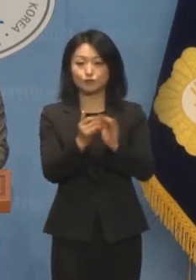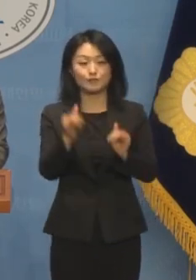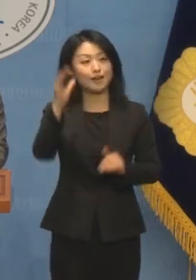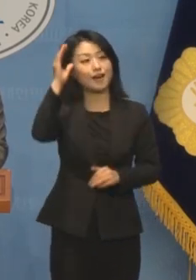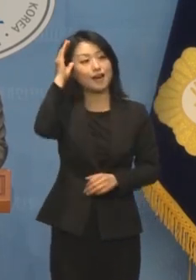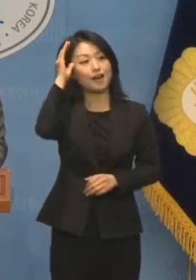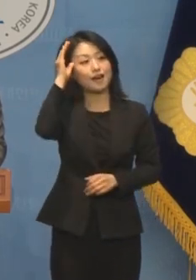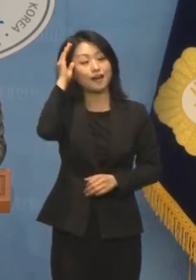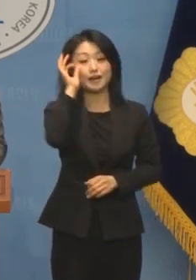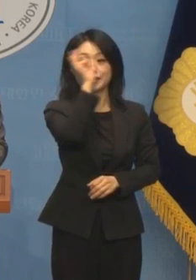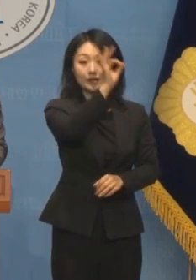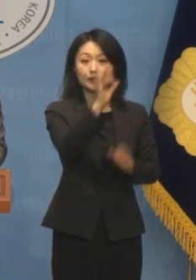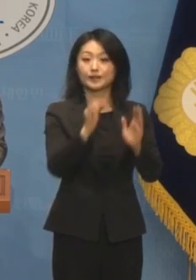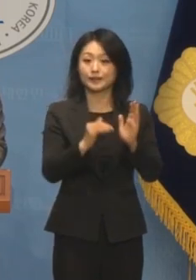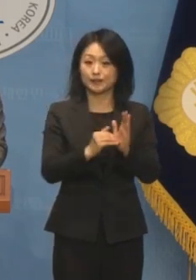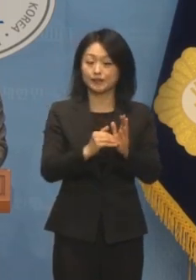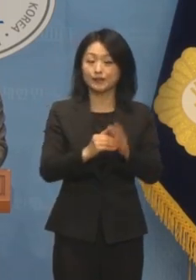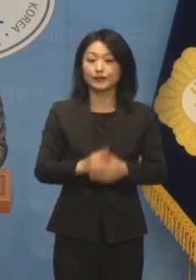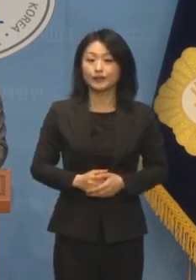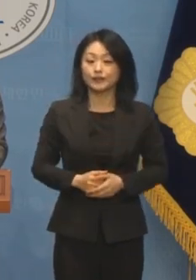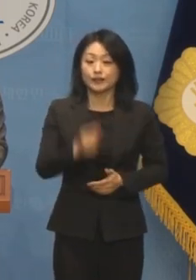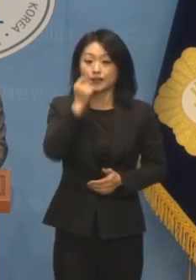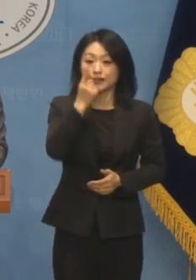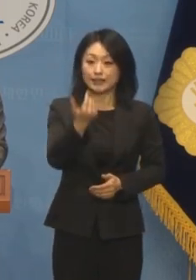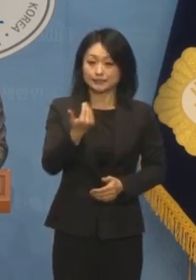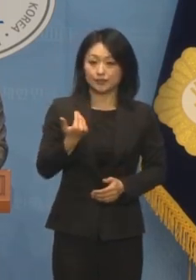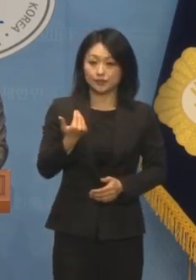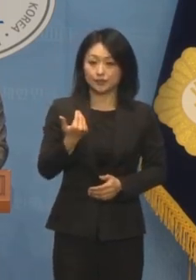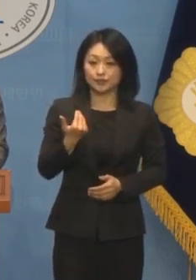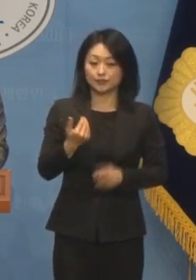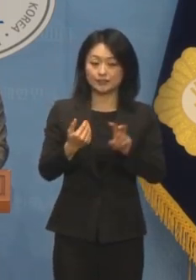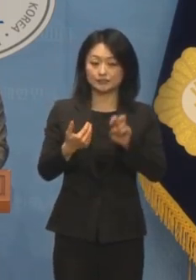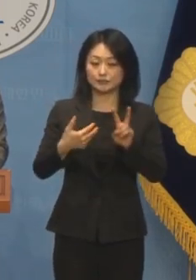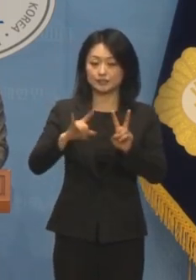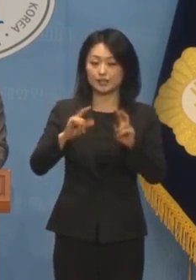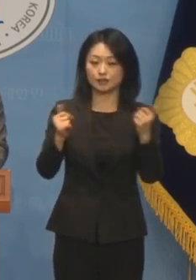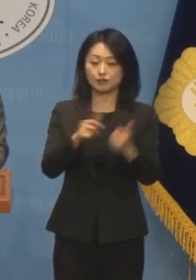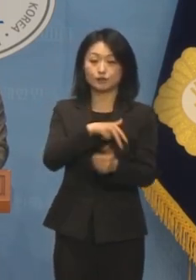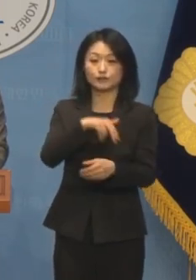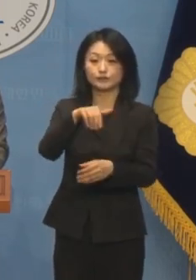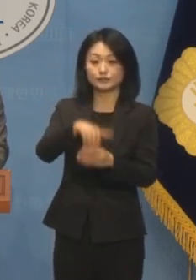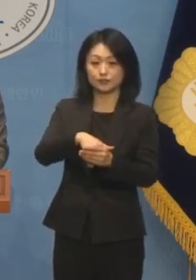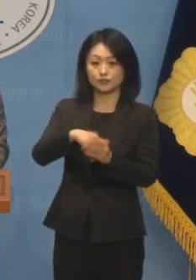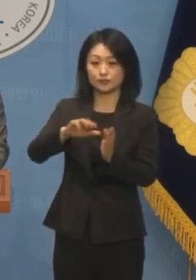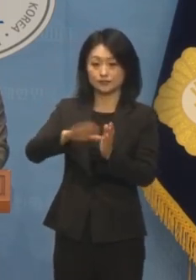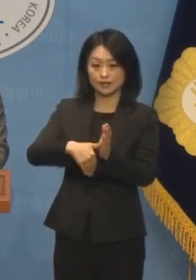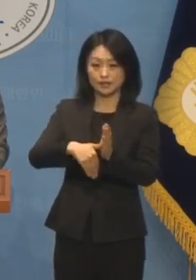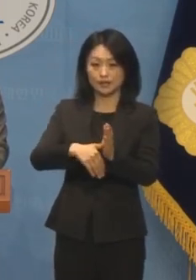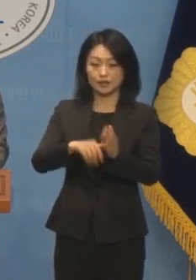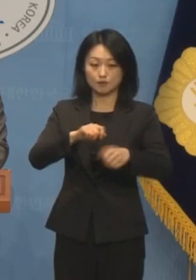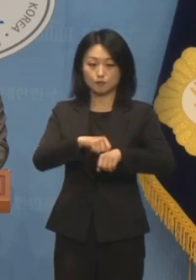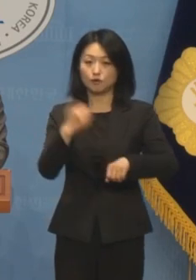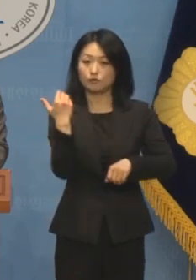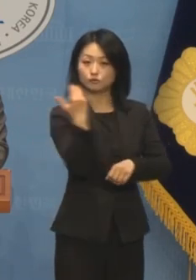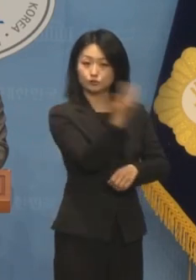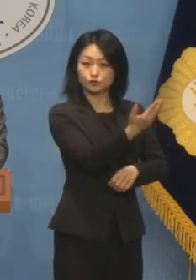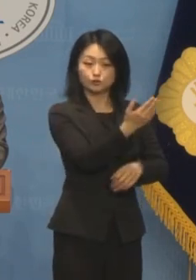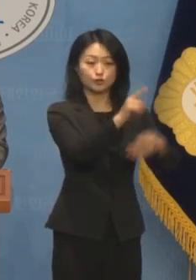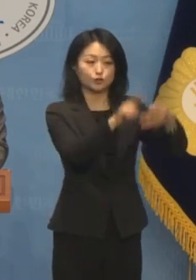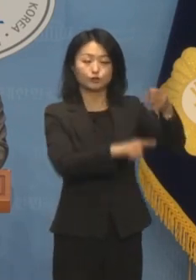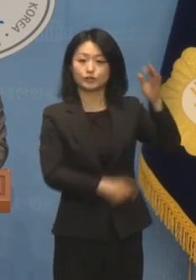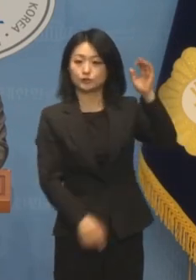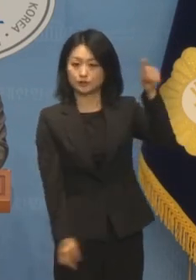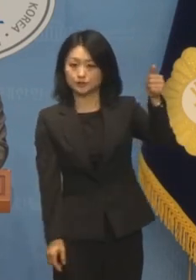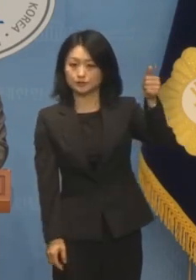가지고 지켜봤습니다. 불과 한 달 전 22대 총선에서 국민으로부터 심판받은 윤